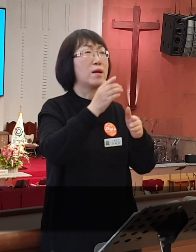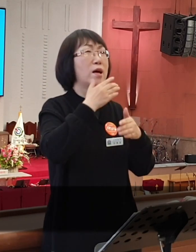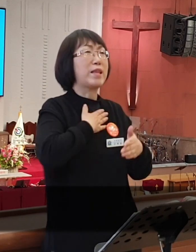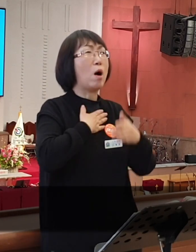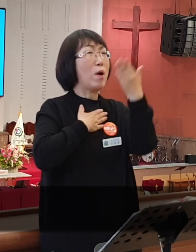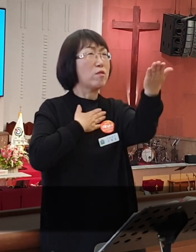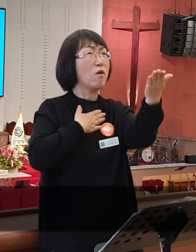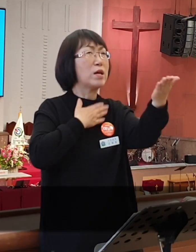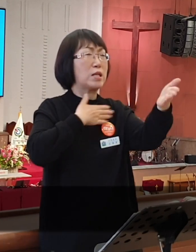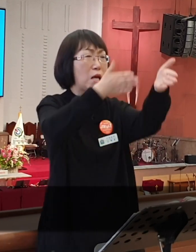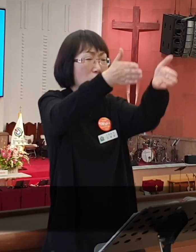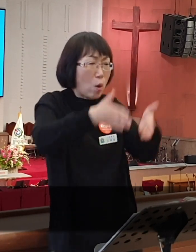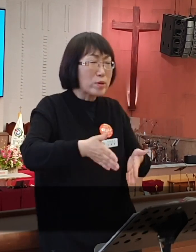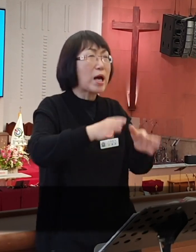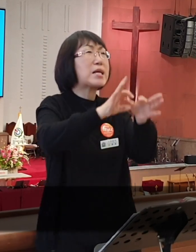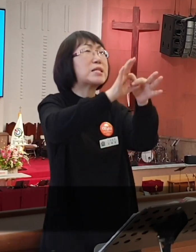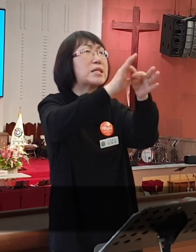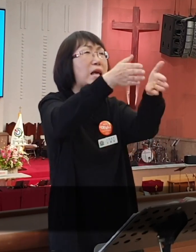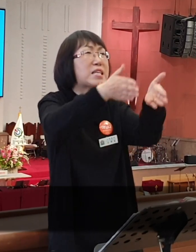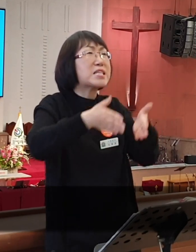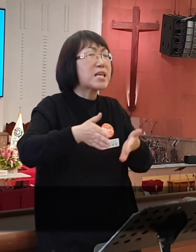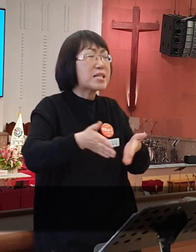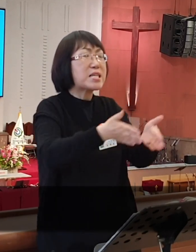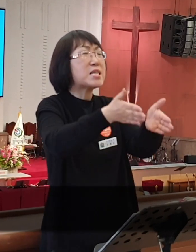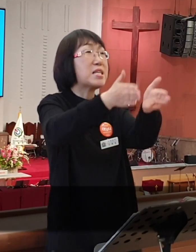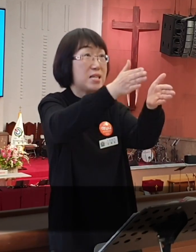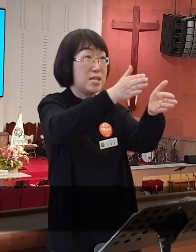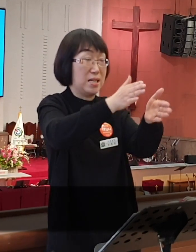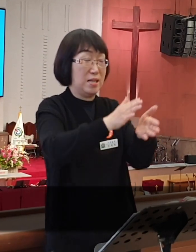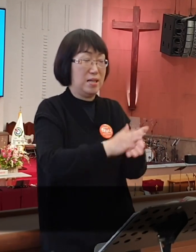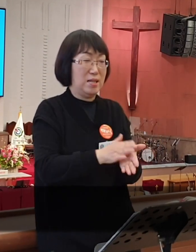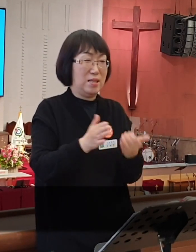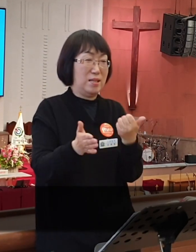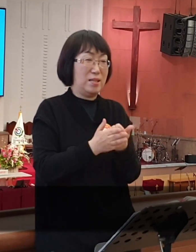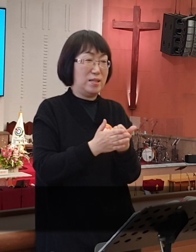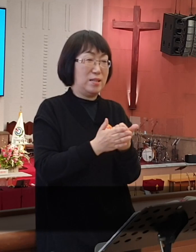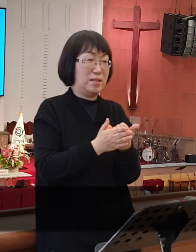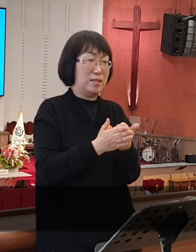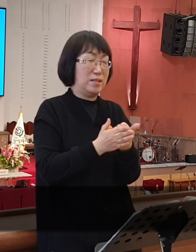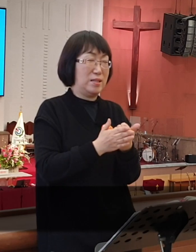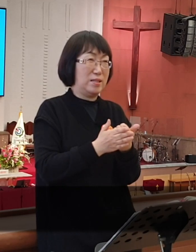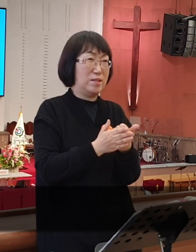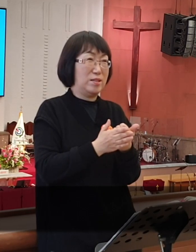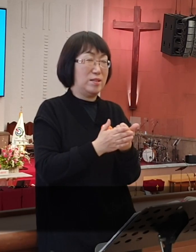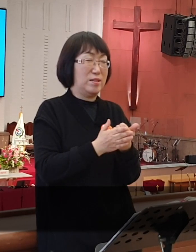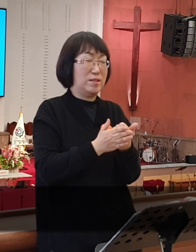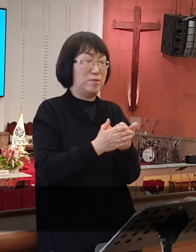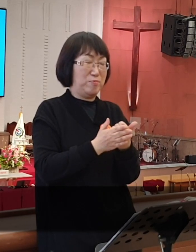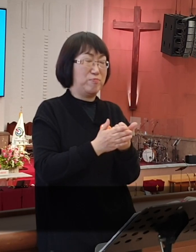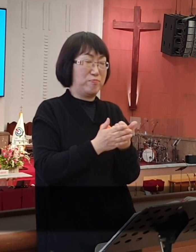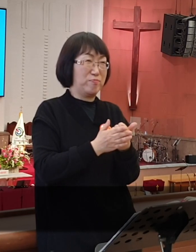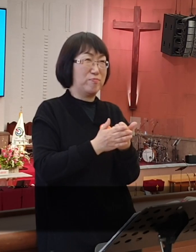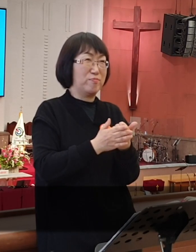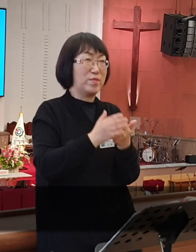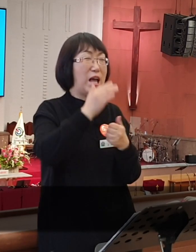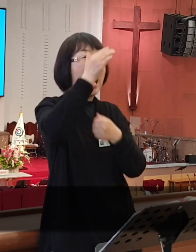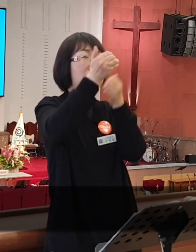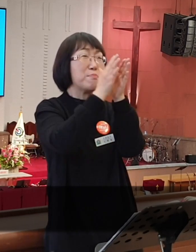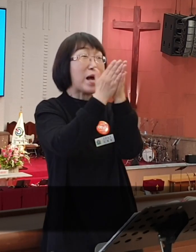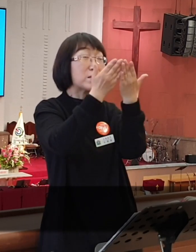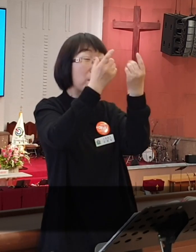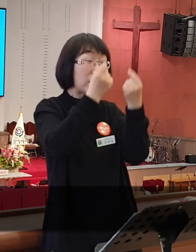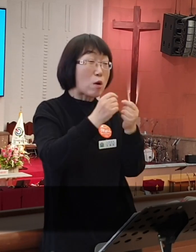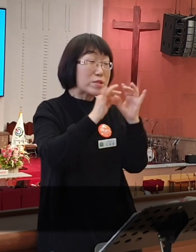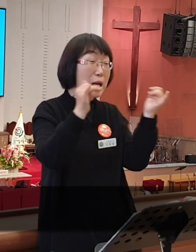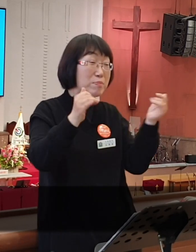표현하십니다. 길이라고 표현하신 게 중요해요. 왜? 성경에 보면 그리고 또 유대인들이 생각했던 생각들의 그 길을 생각하는 방식을